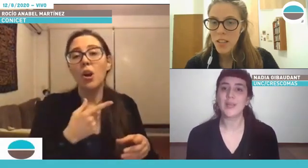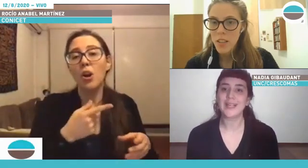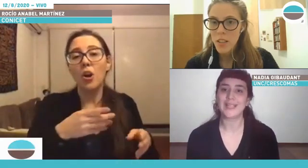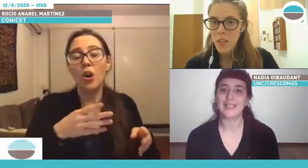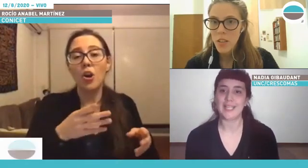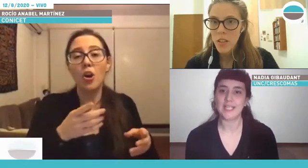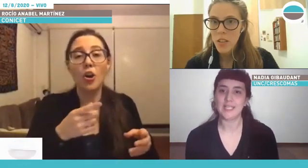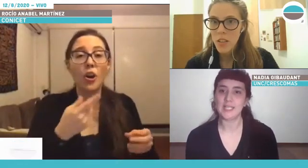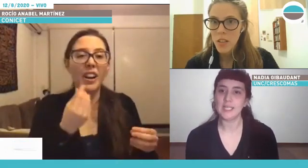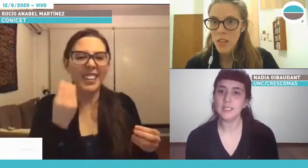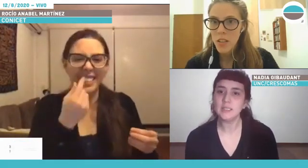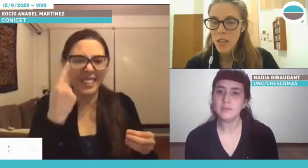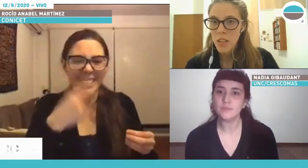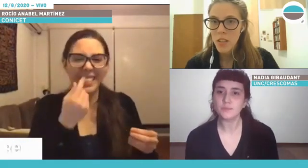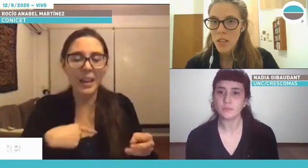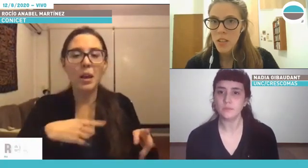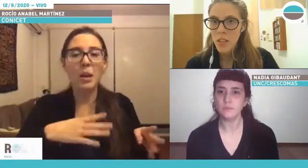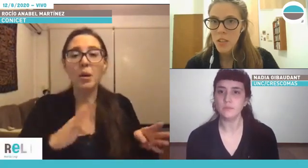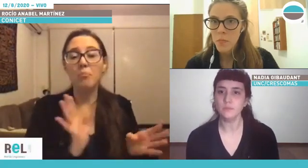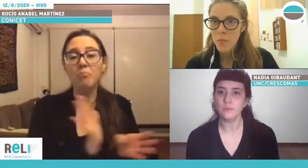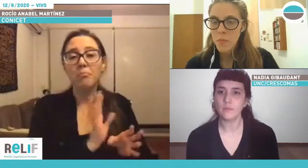Elijo una característica